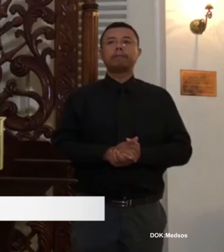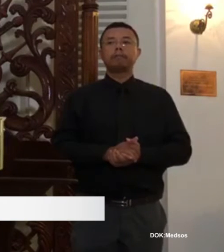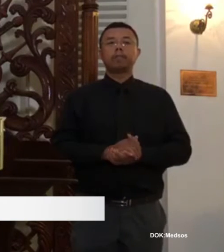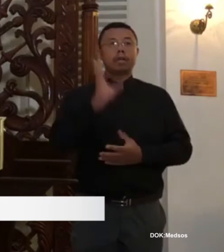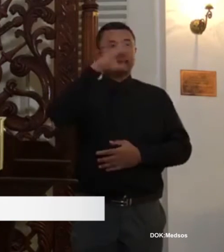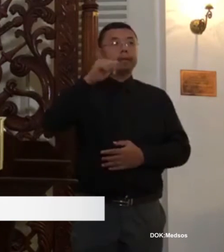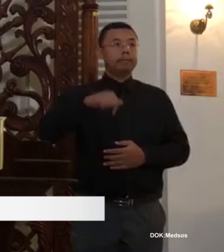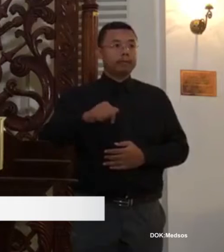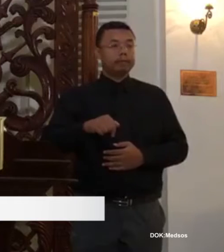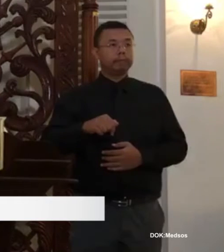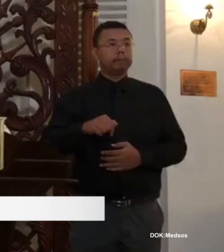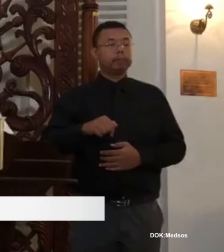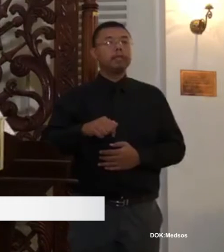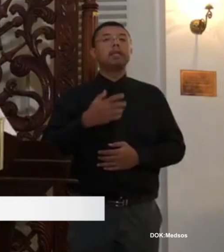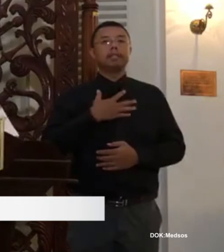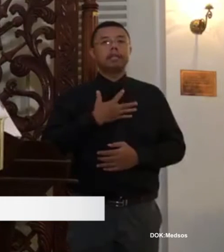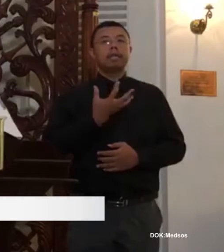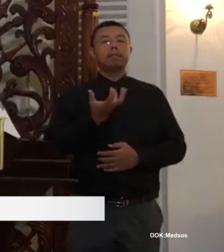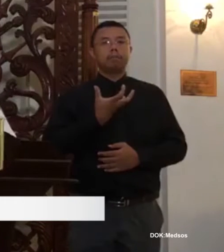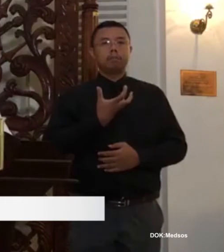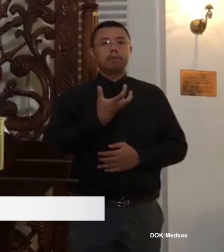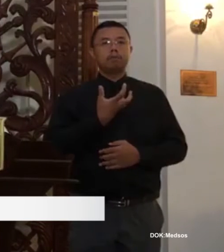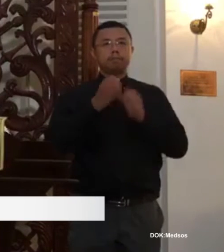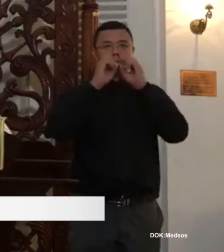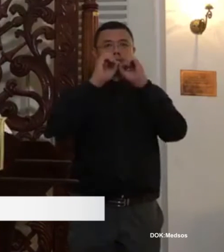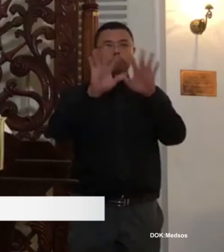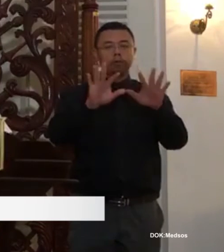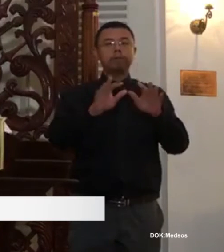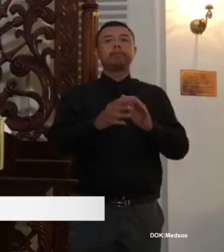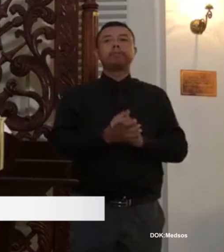Pada malam hari ini, saya ingin menyampaikan